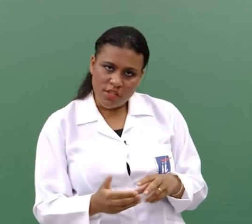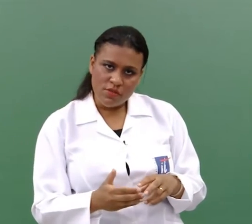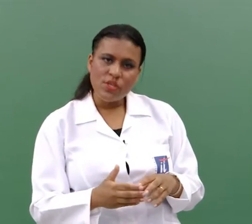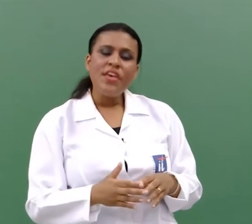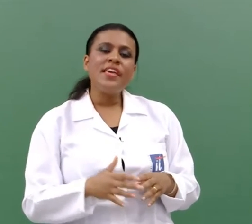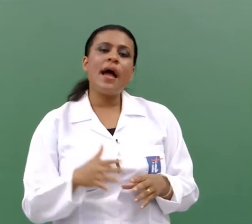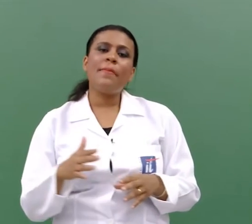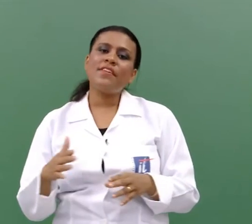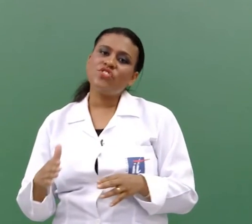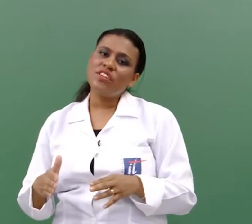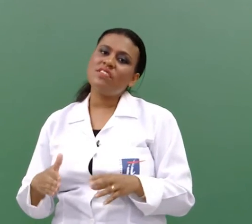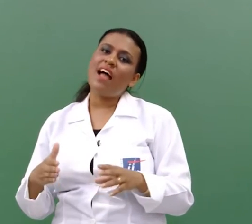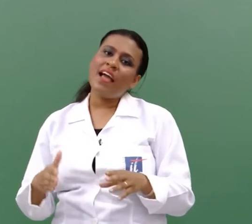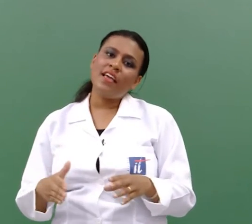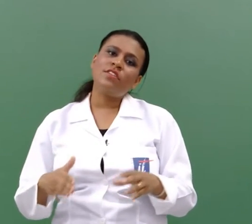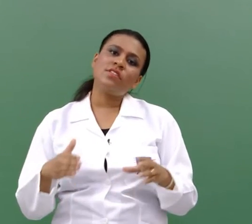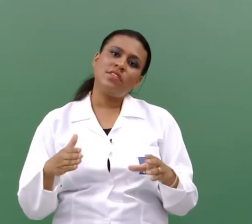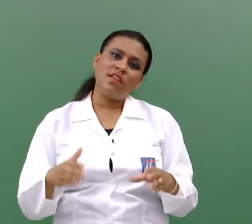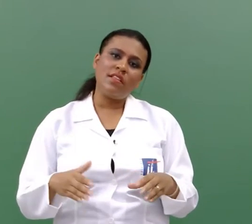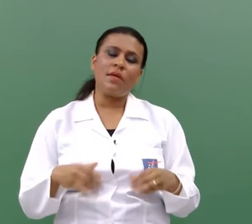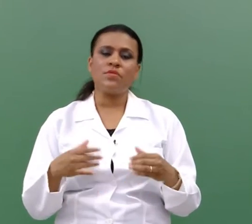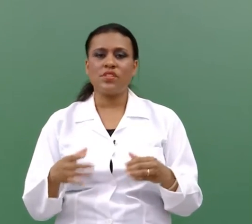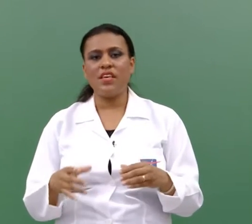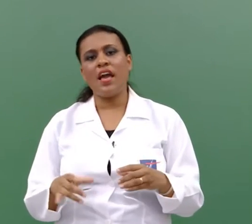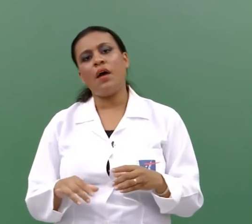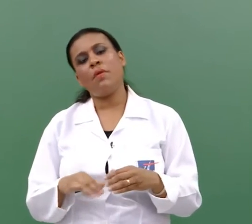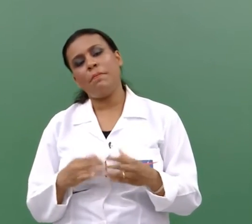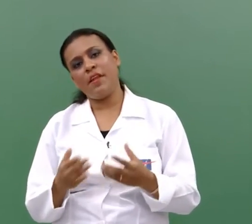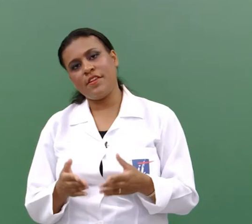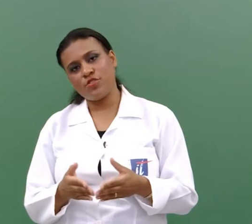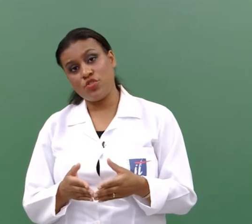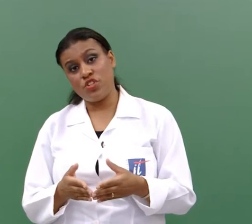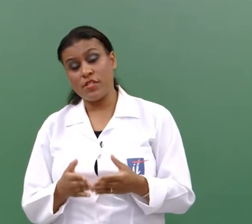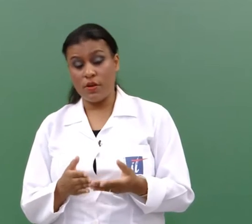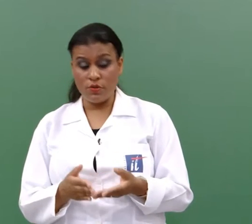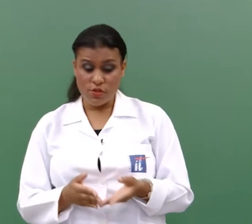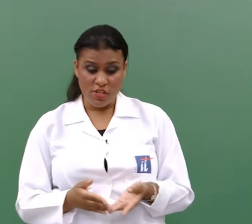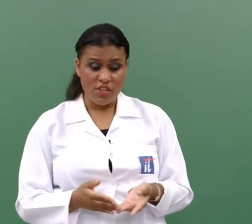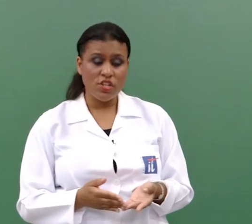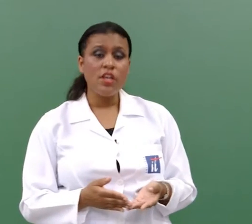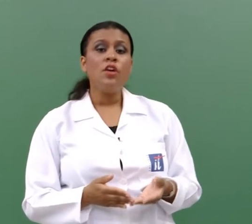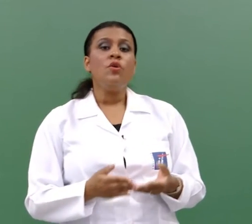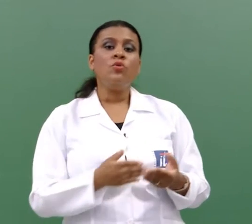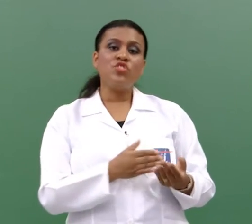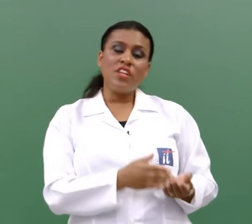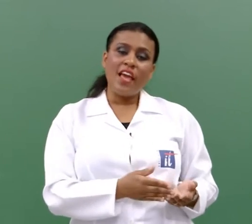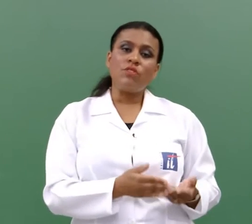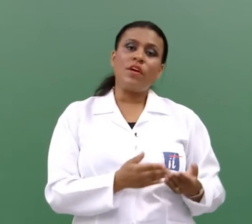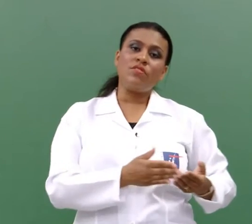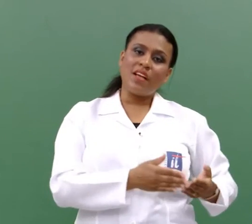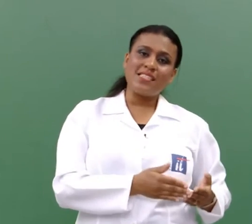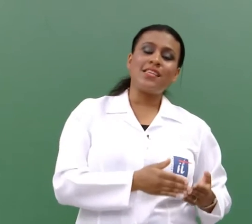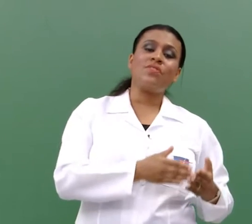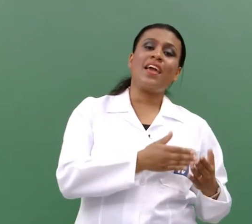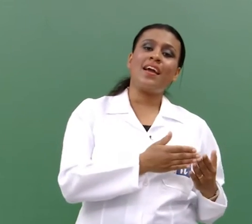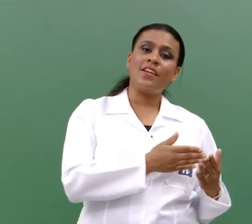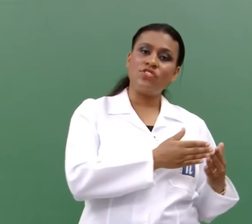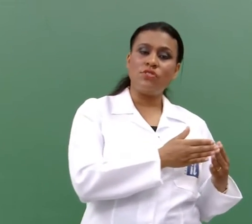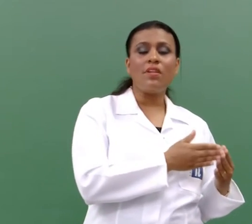garantidos e a partir daí nós entendemos que há uma plena justiça, ou seja, o direito à educação que é garantido